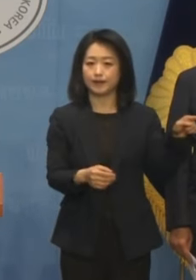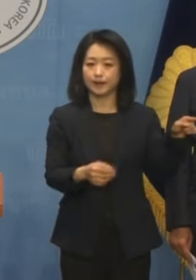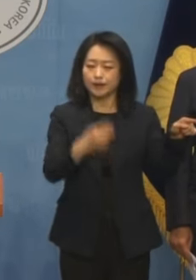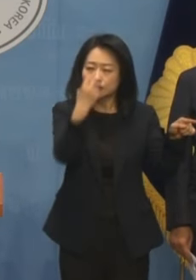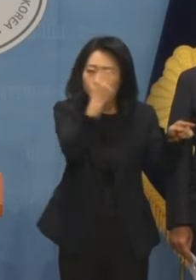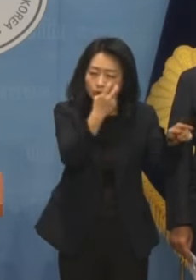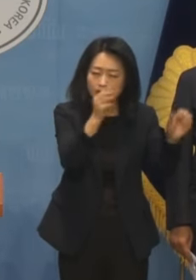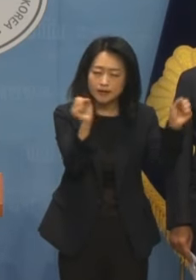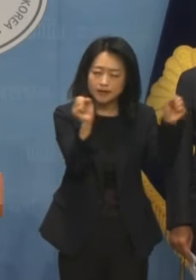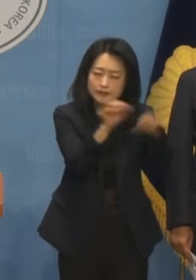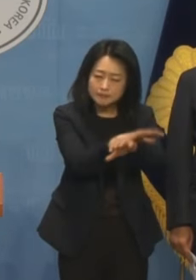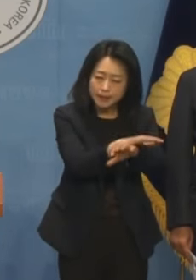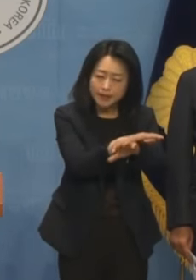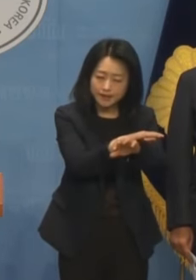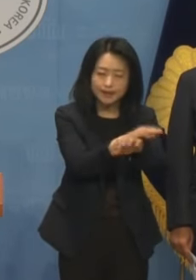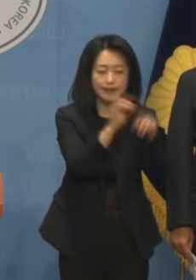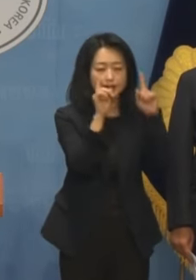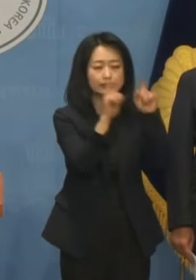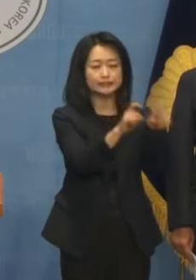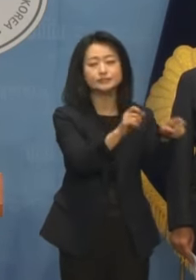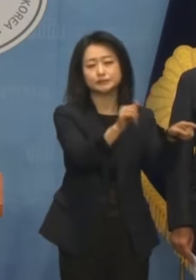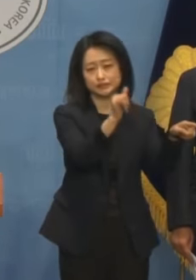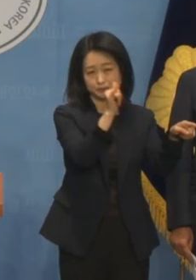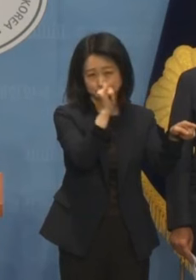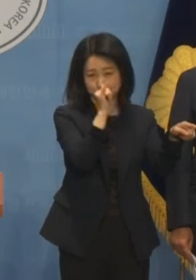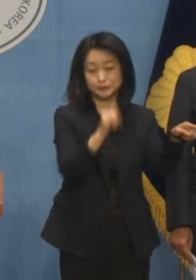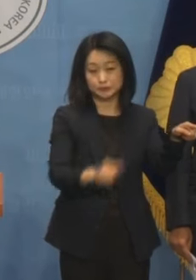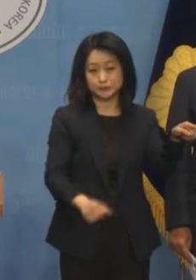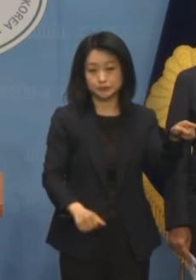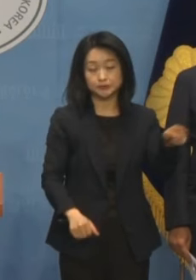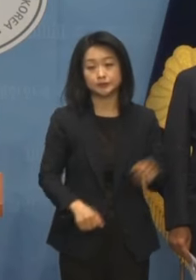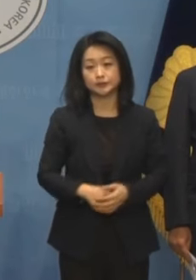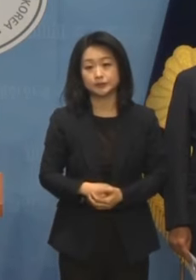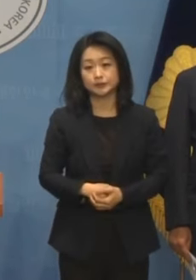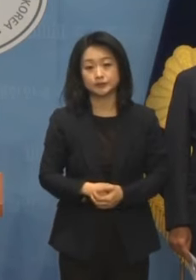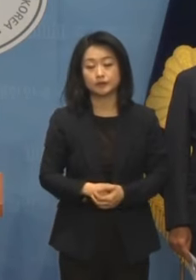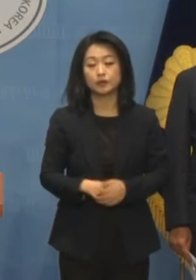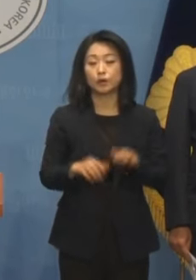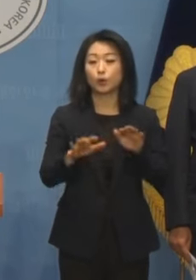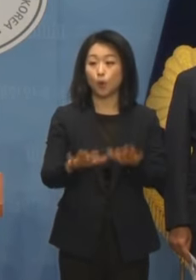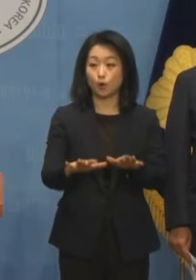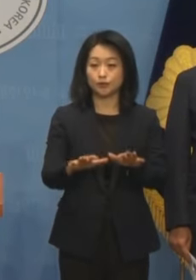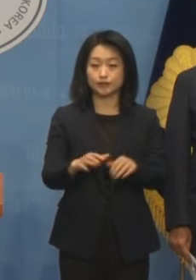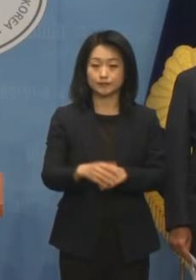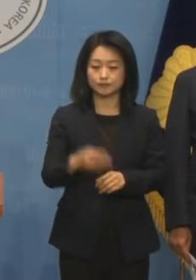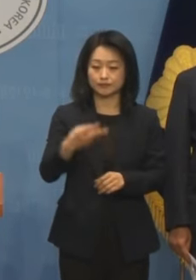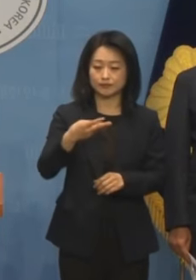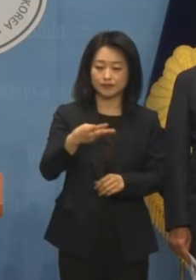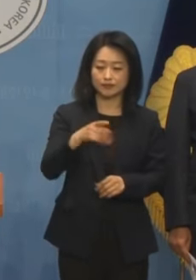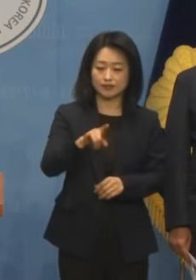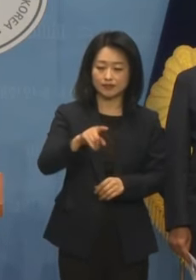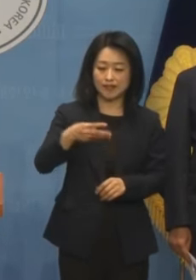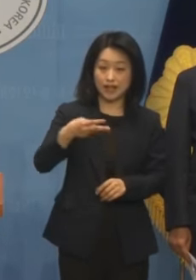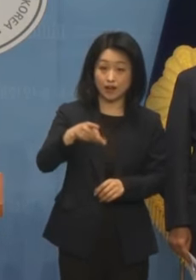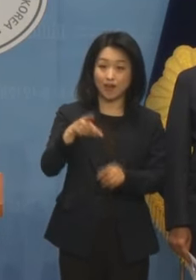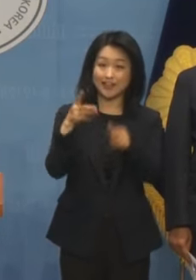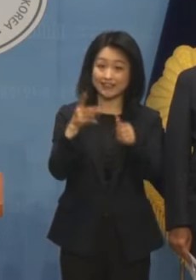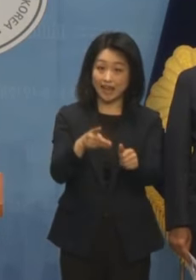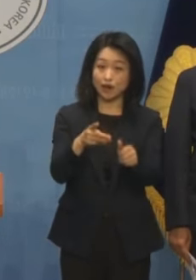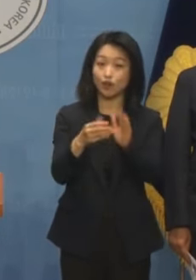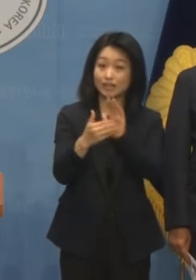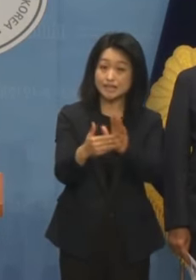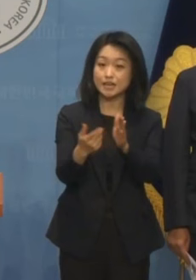진상을 은폐하려고 했다라는 여러 가지 의혹들이 있어 왔습니다. 그래서 오늘 저희 테러대책위원회에서 이제 21대